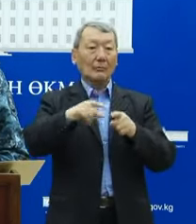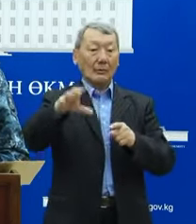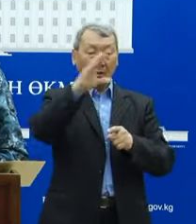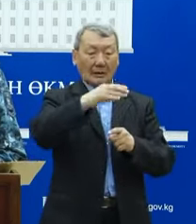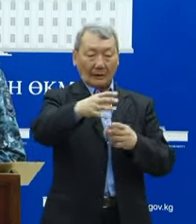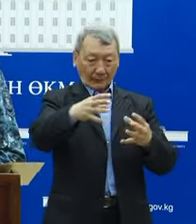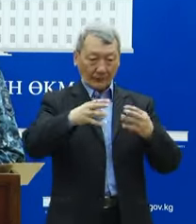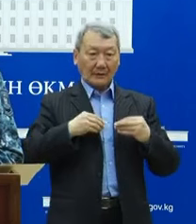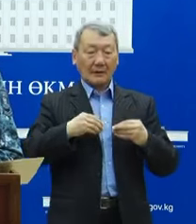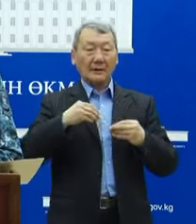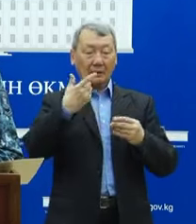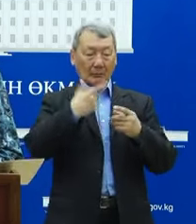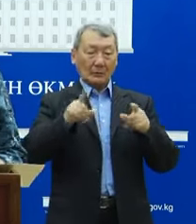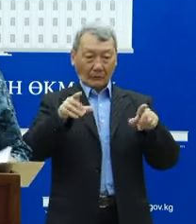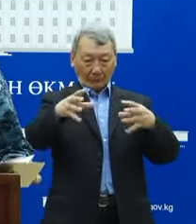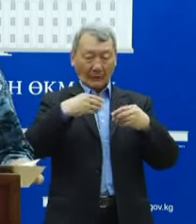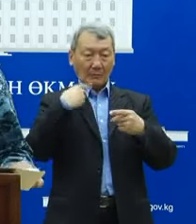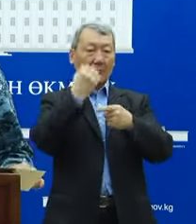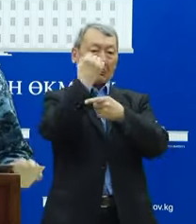баарыбыз биргеликте жеңебиз.